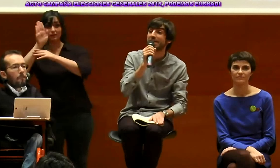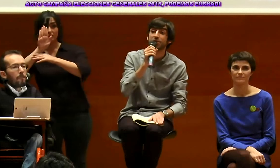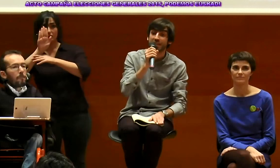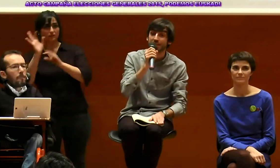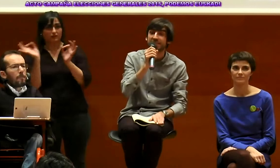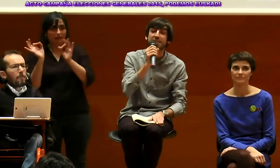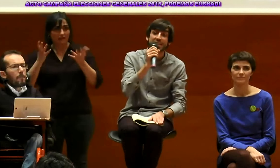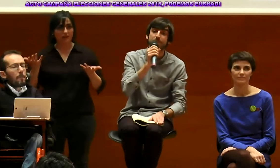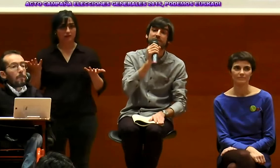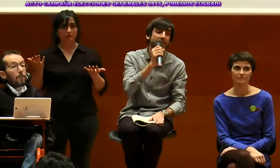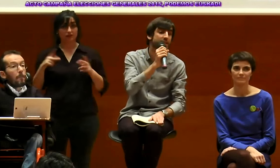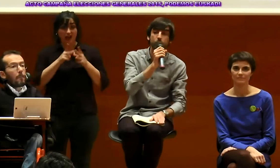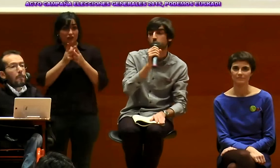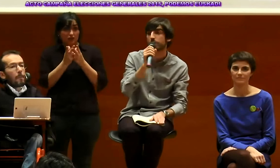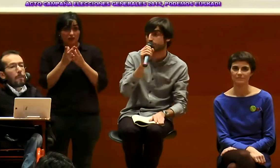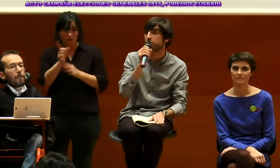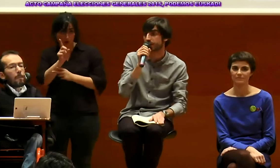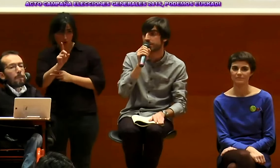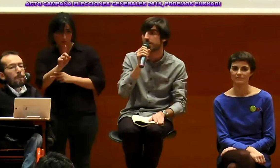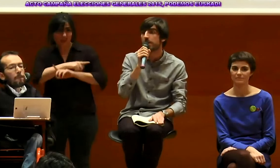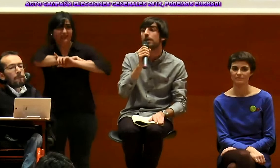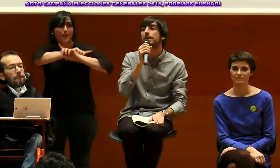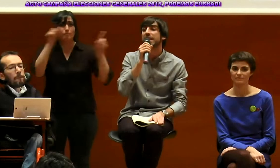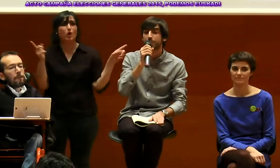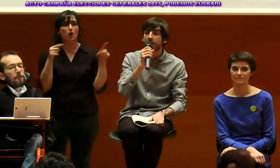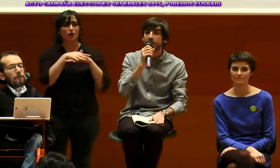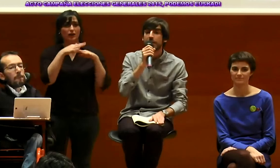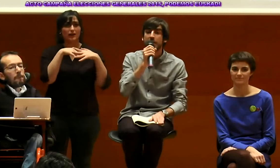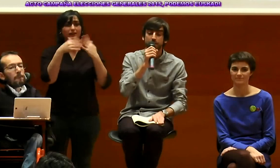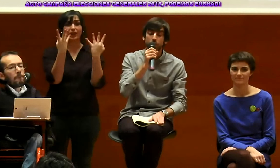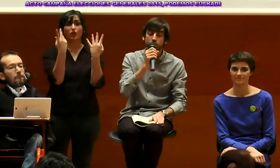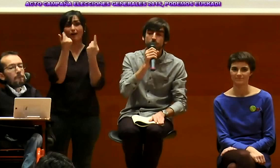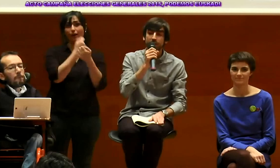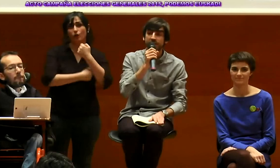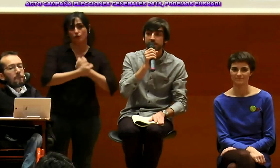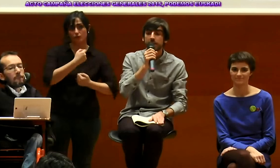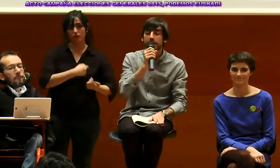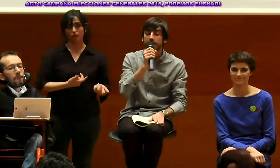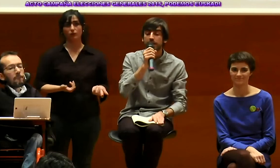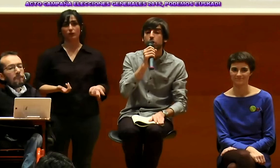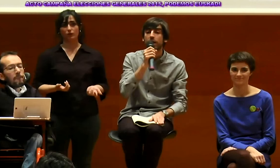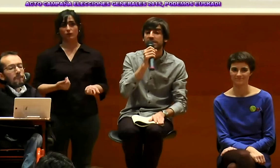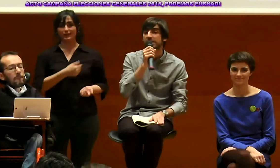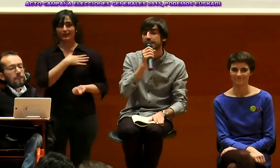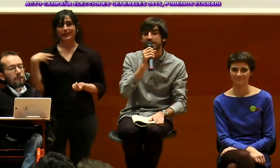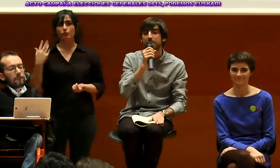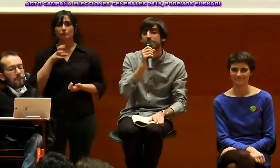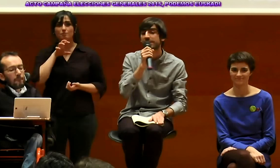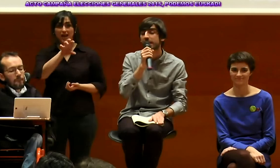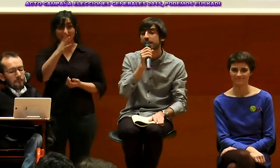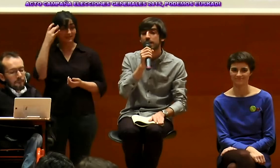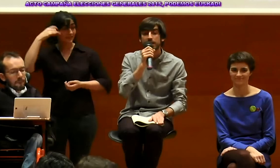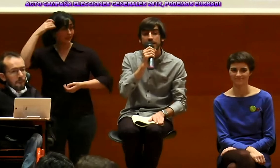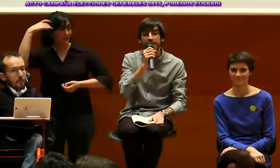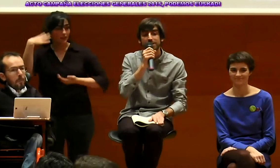No es que representen a la sociedad, es que ni siquiera representan al tejido económico de nuestro país. También queremos un país que recoja esas ideas, que